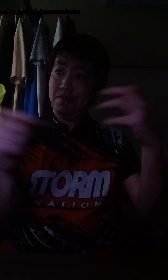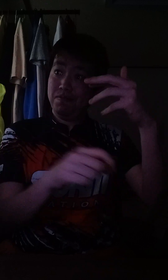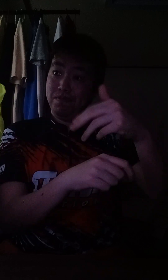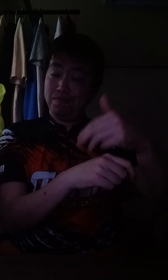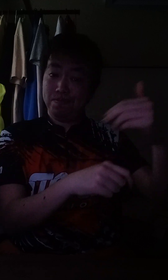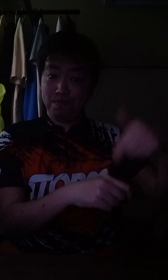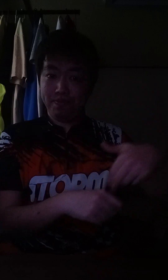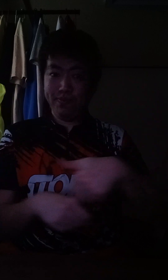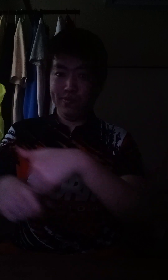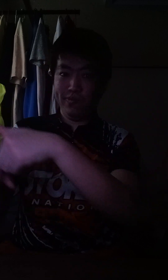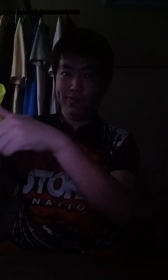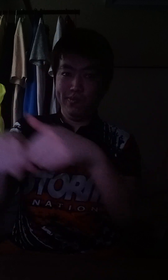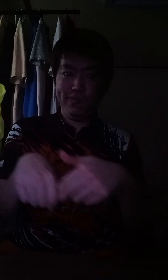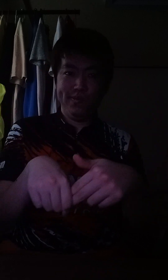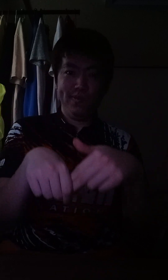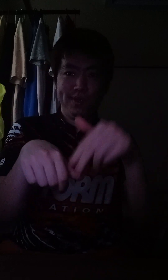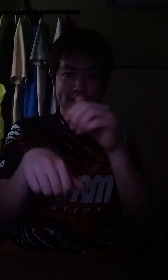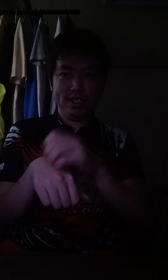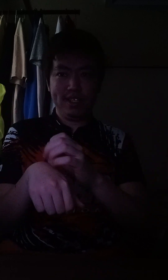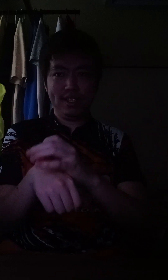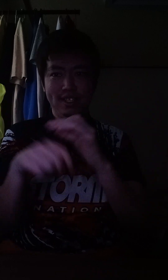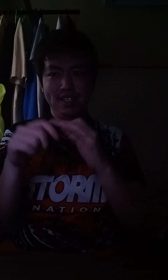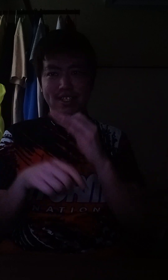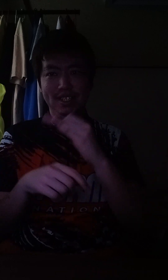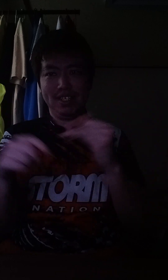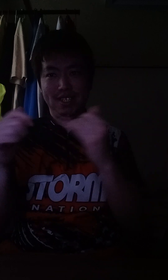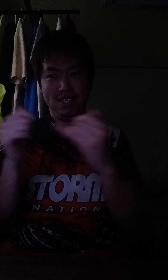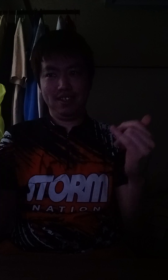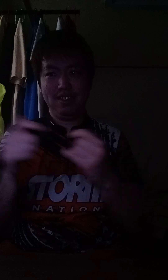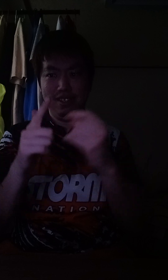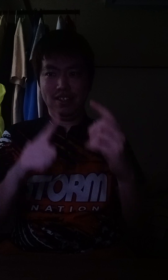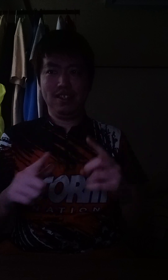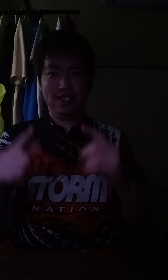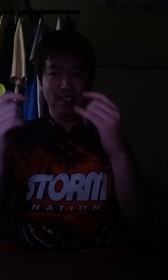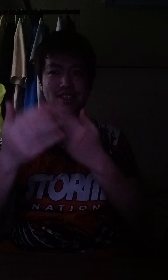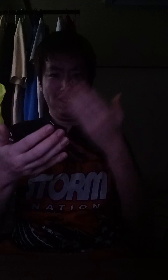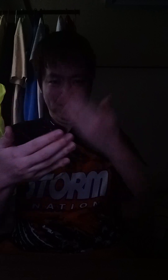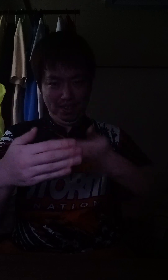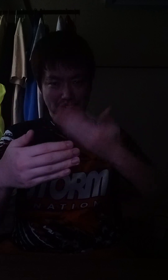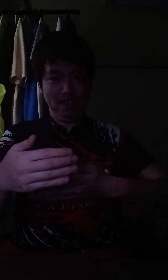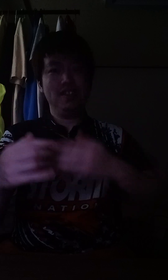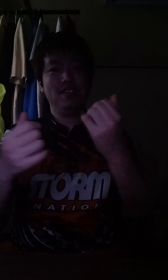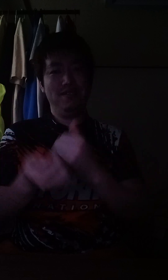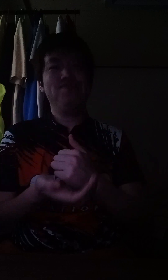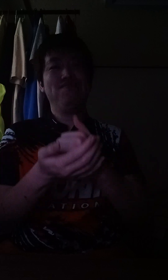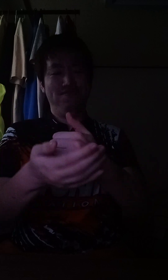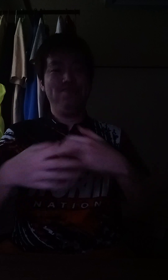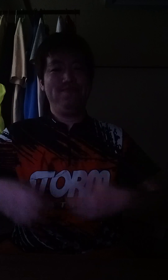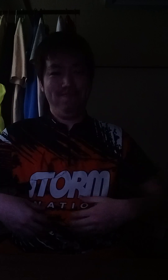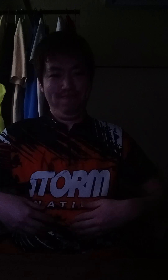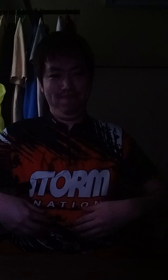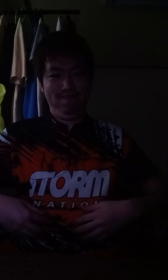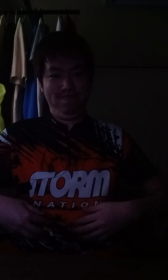또 이렇게 활용할 수 있으니까 승현이가 그게 참 감사하고 기대되지.